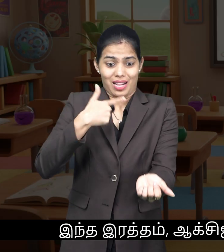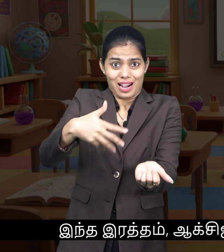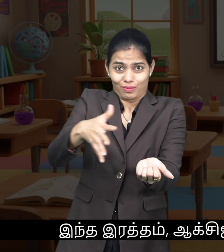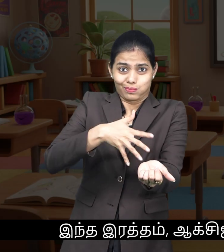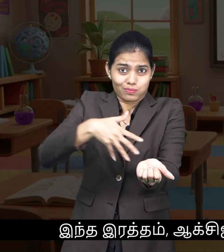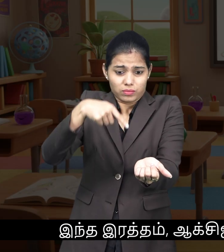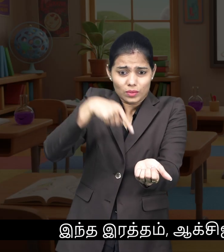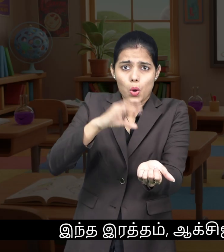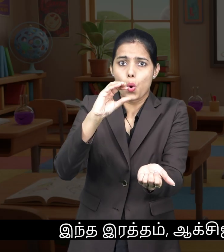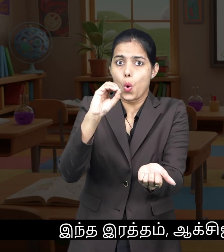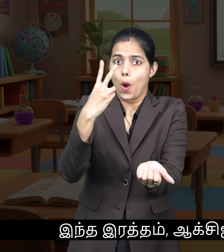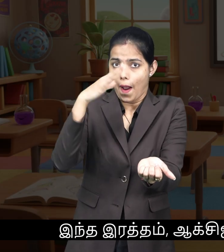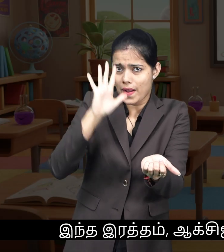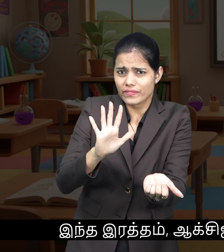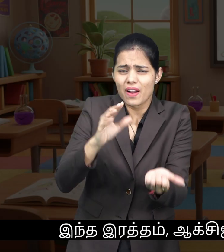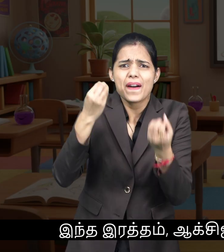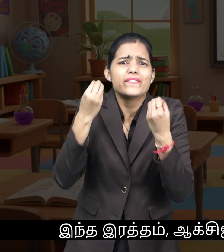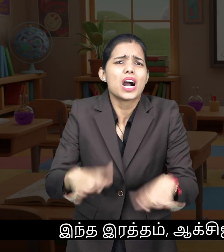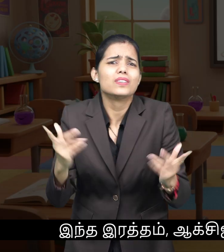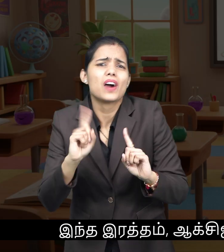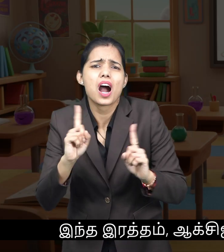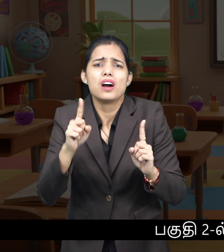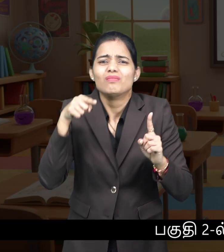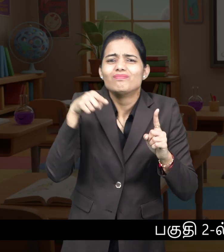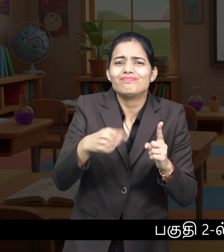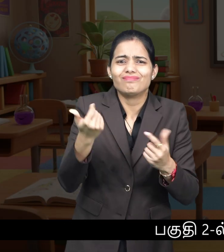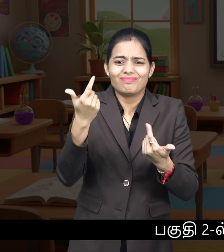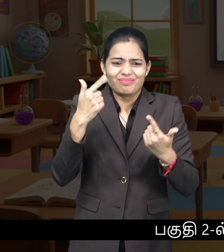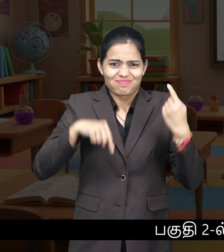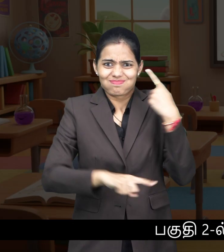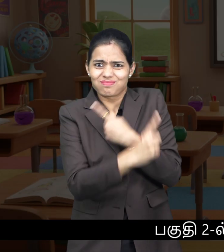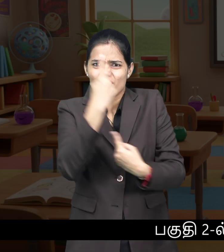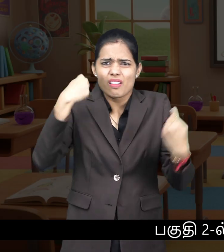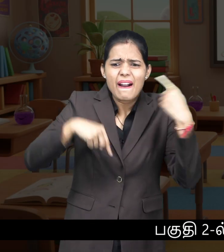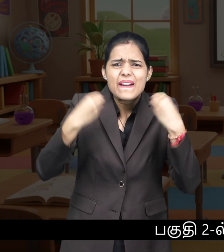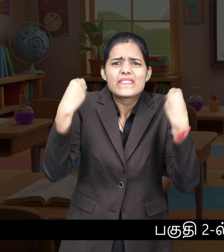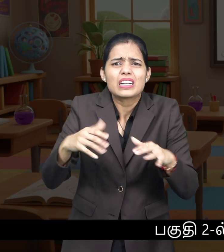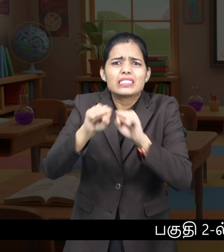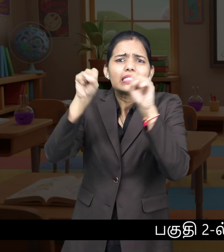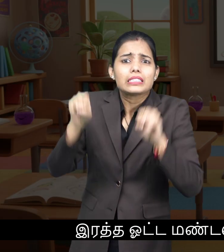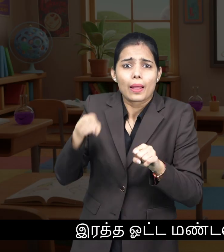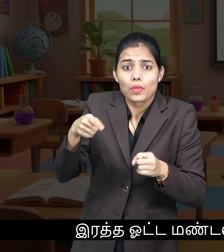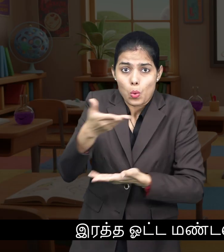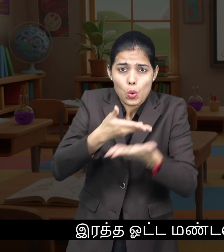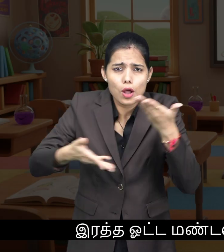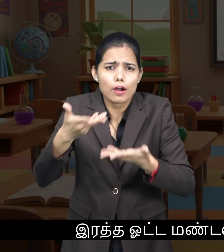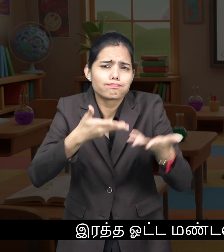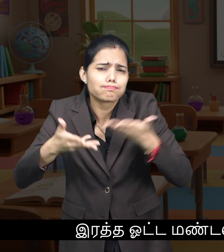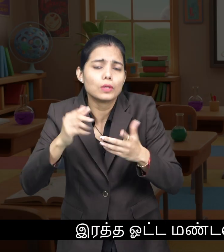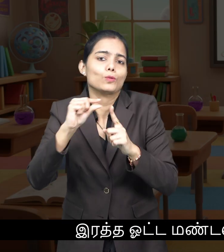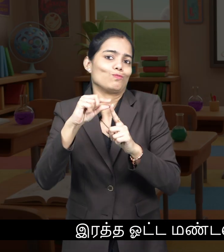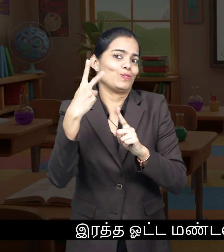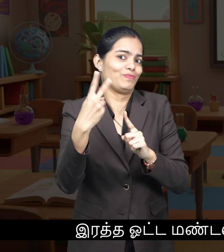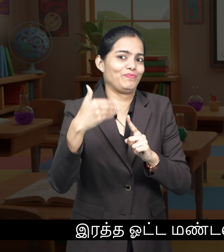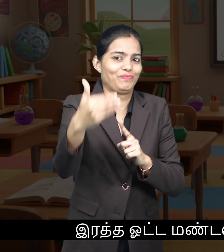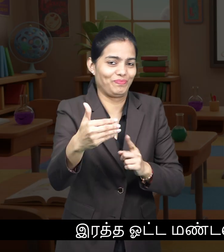இந்த இரத்தம் ஆக்சிஜன் மற்றும் கழிவுகளுடன் சேர்ந்து பகுதி 2 நாம் பேசியது போல இரத்த ஓட்ட மண்டலம்